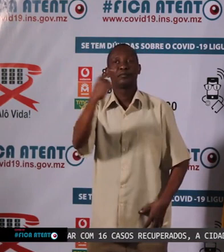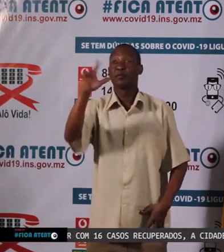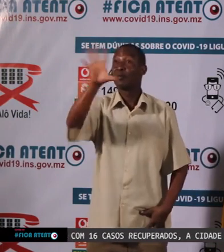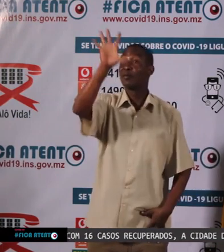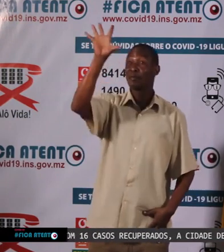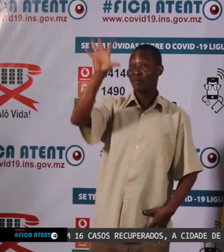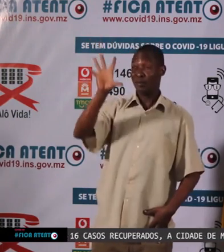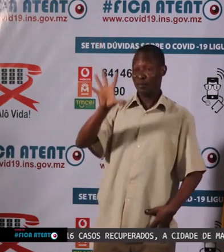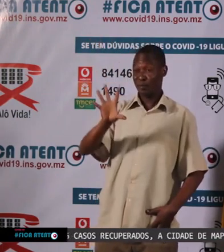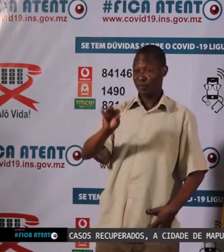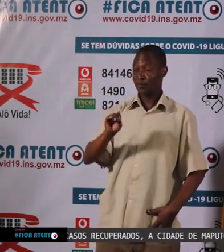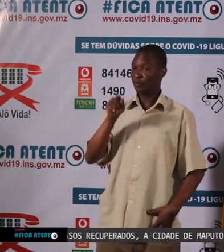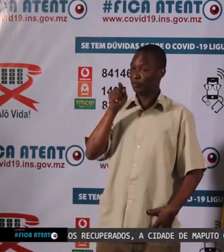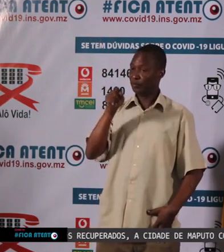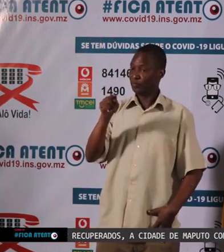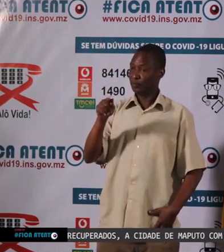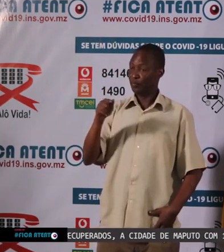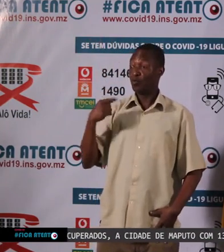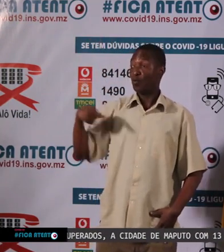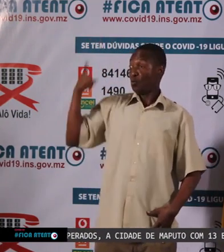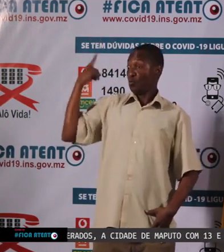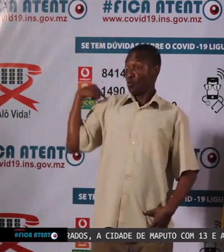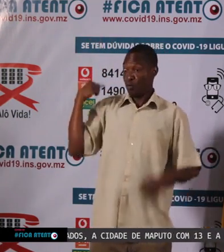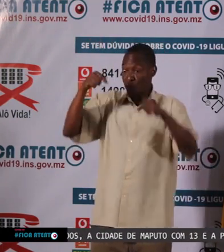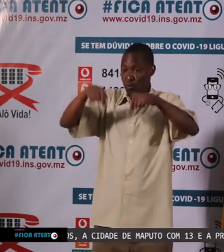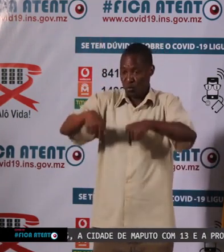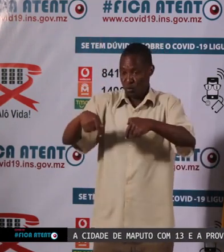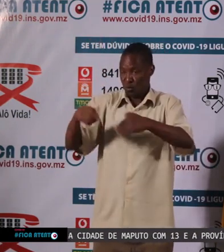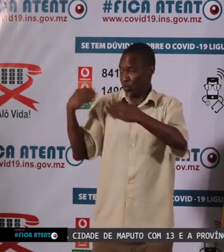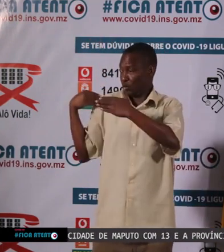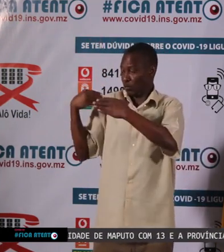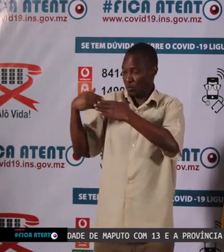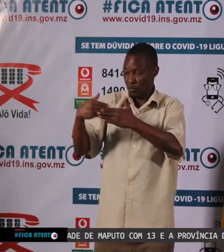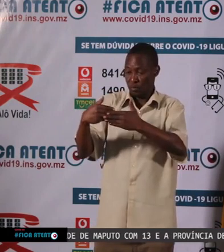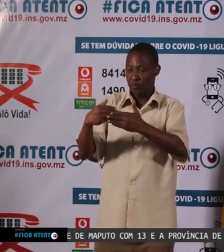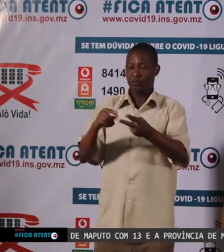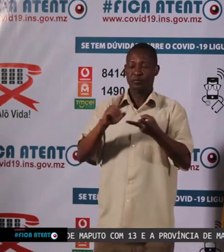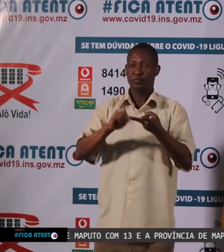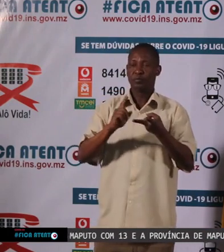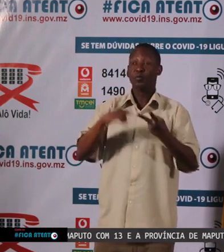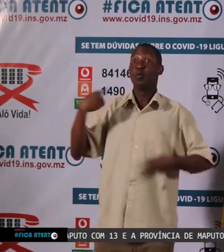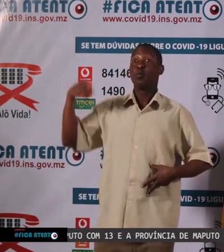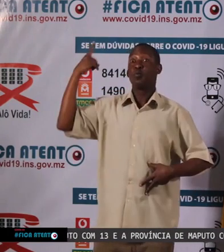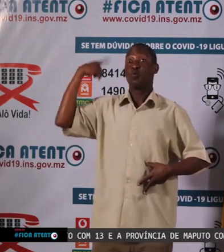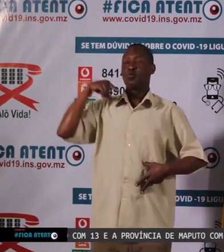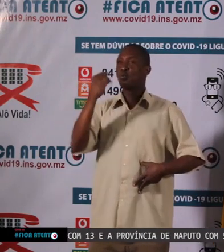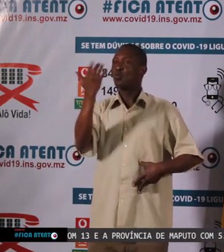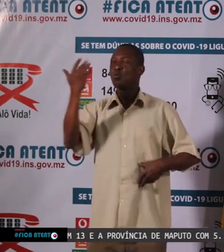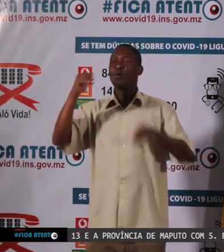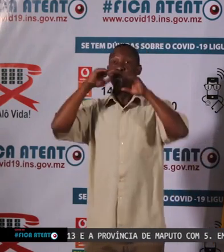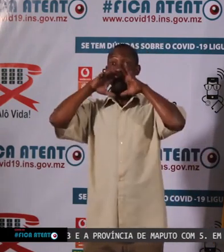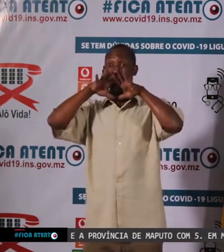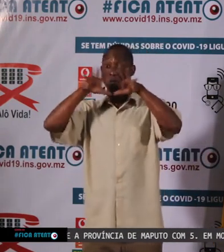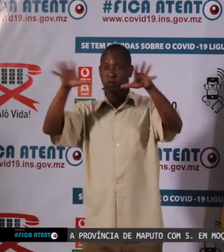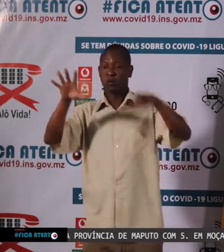africano, este número das últimas 24 horas, comparado ao número anunciado ontem, indica um aumento